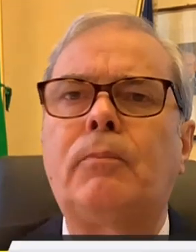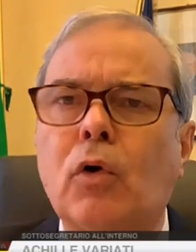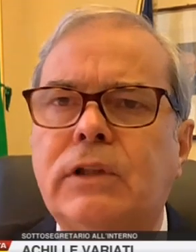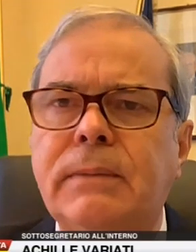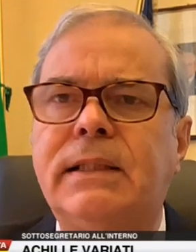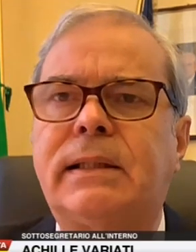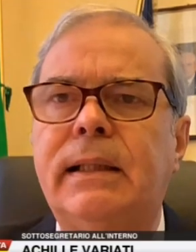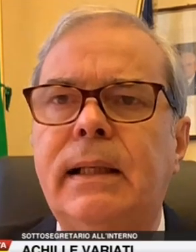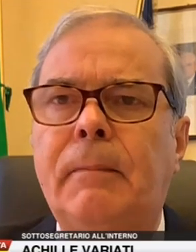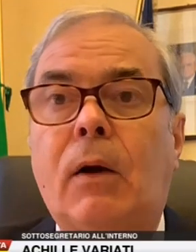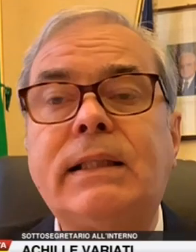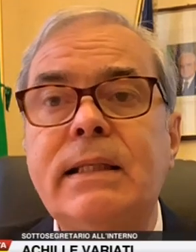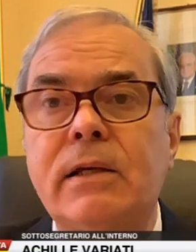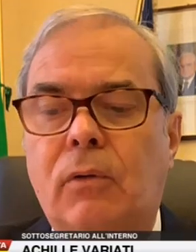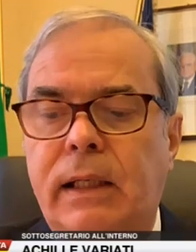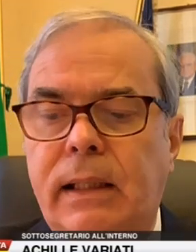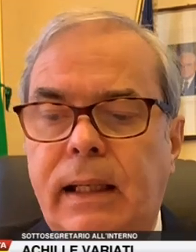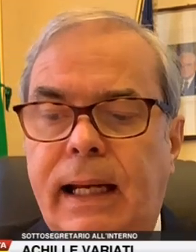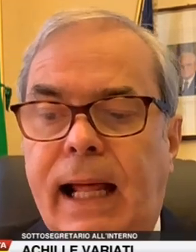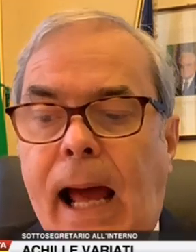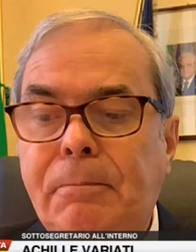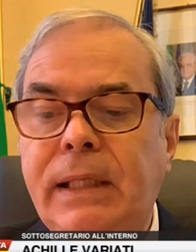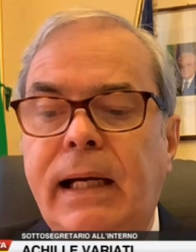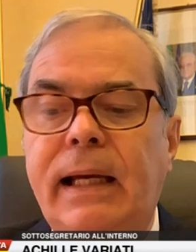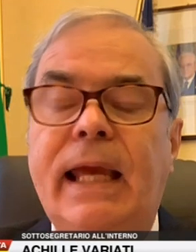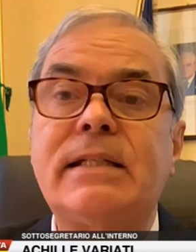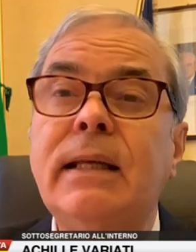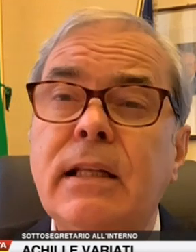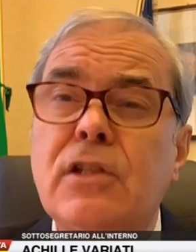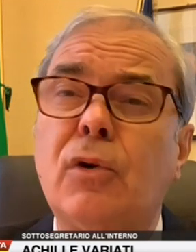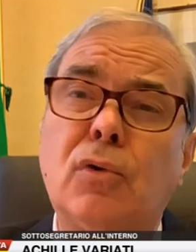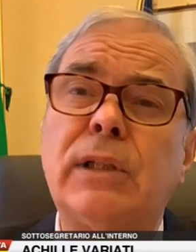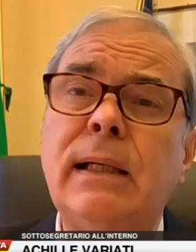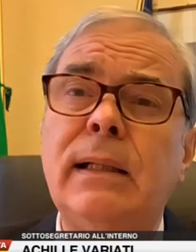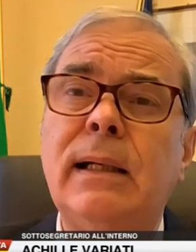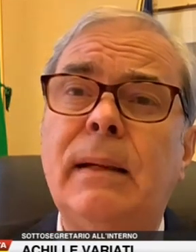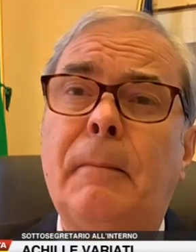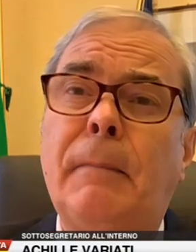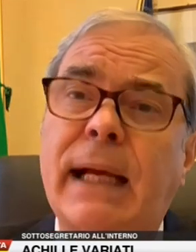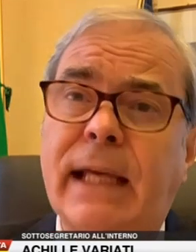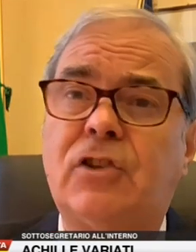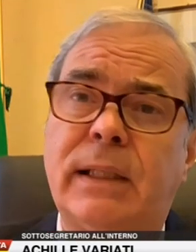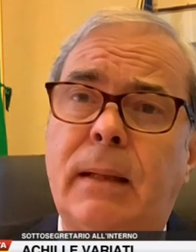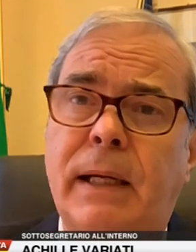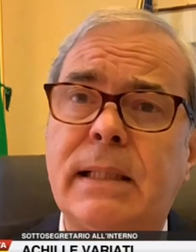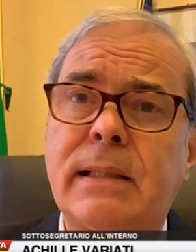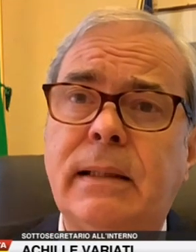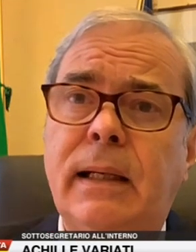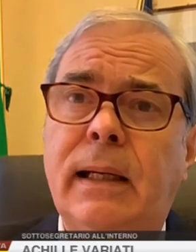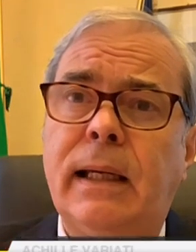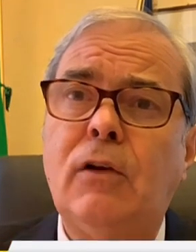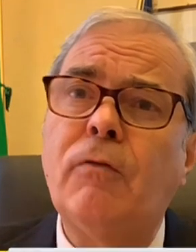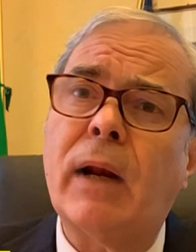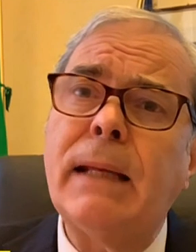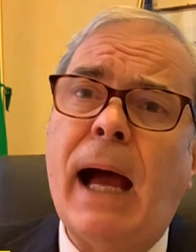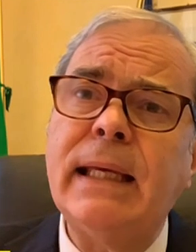sono ottimista, però attenzione, la rabbia è silenziosa ma cresce nel paese,